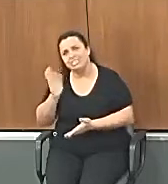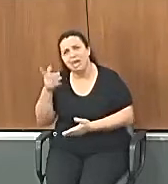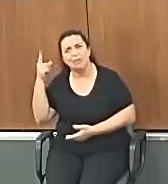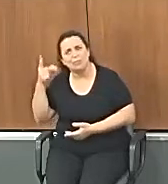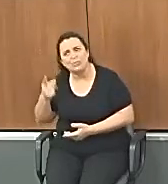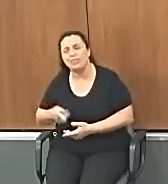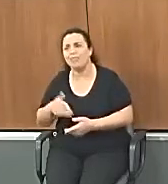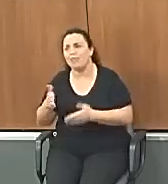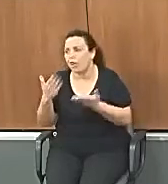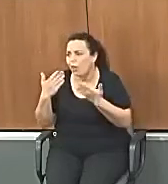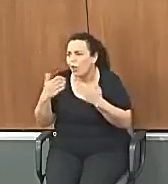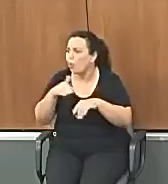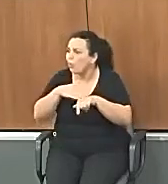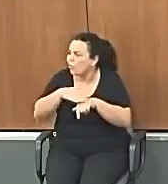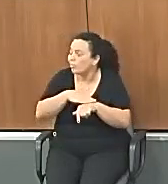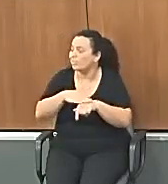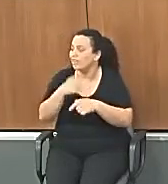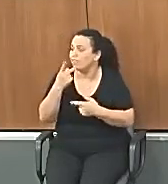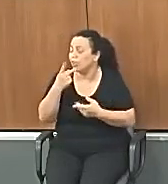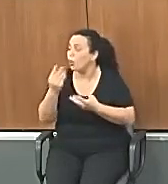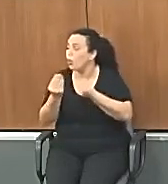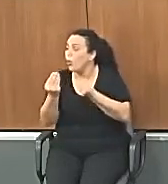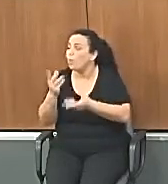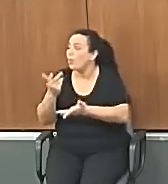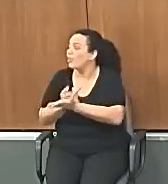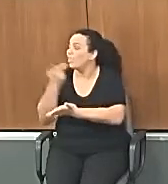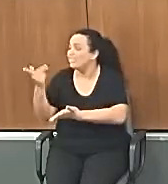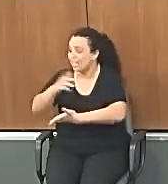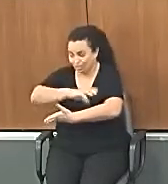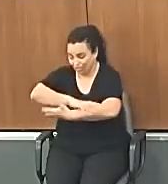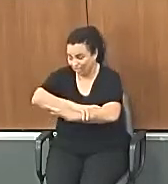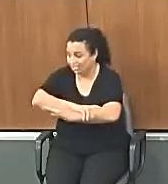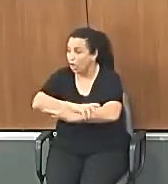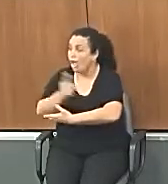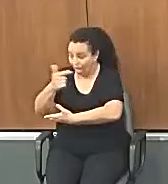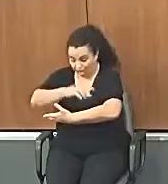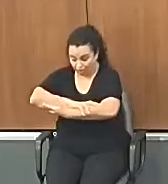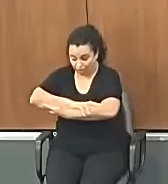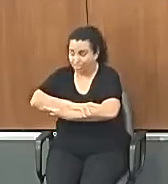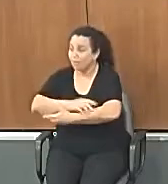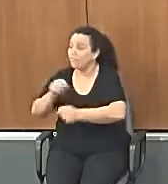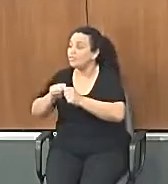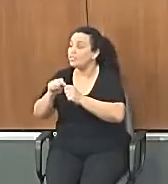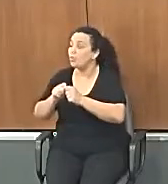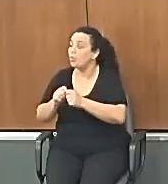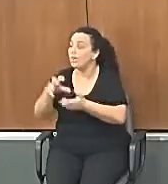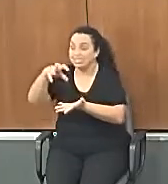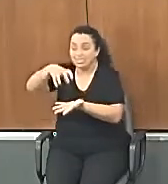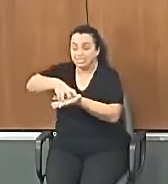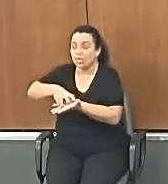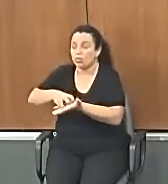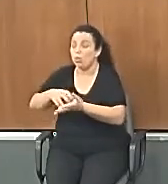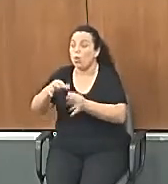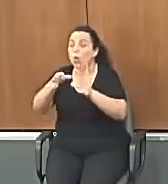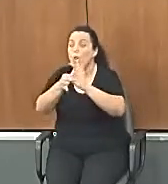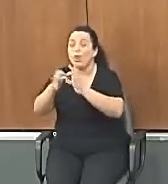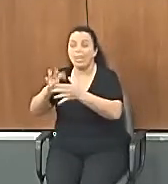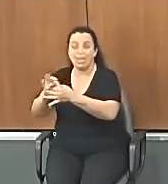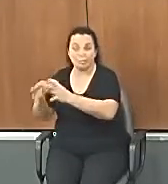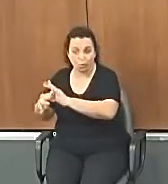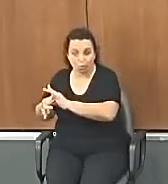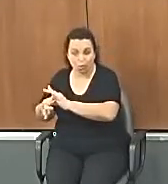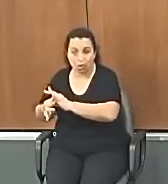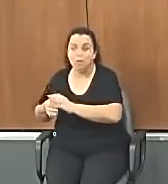sobre essa questão nas minas mig construirá um centro olímpico para realmente buscar um